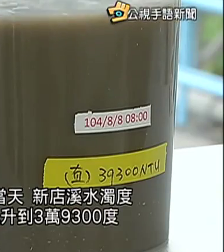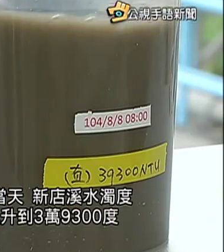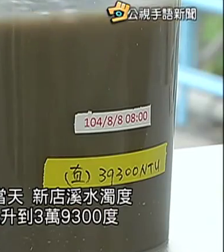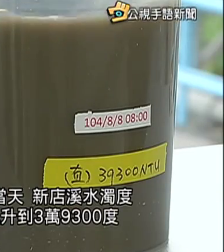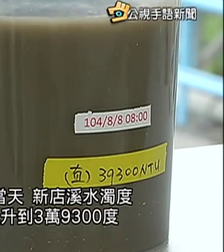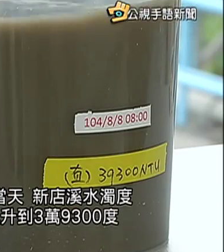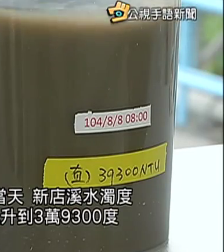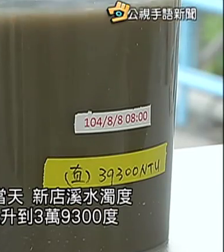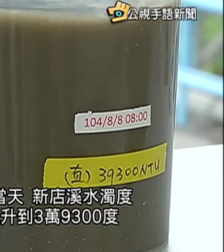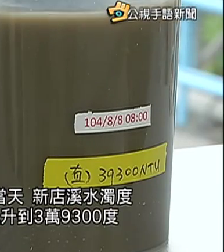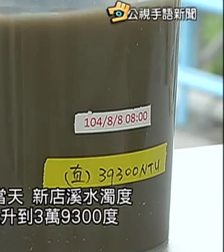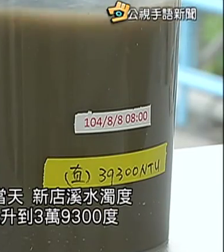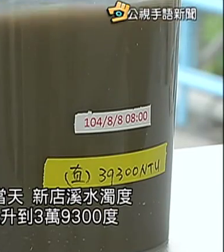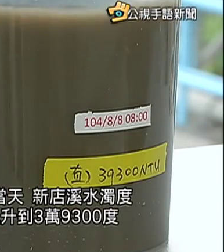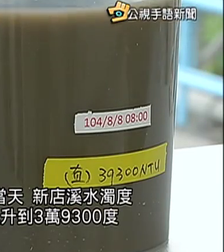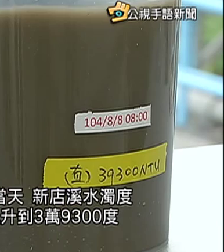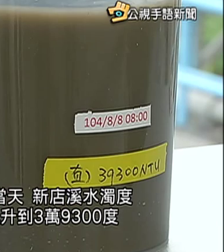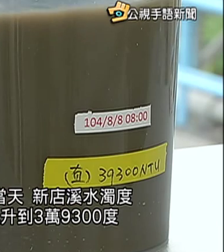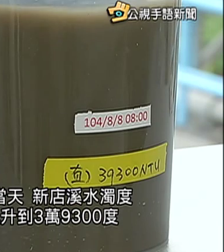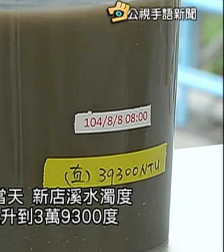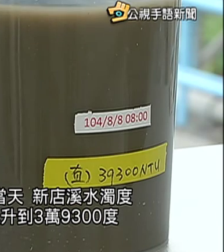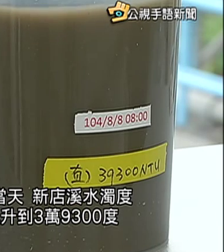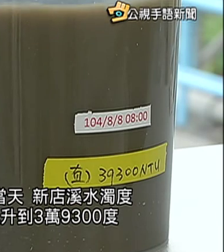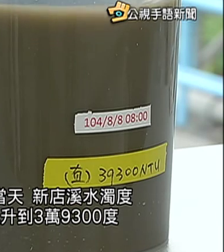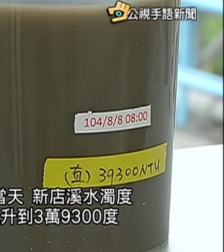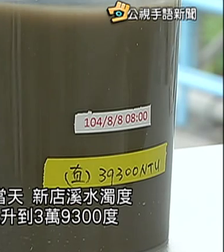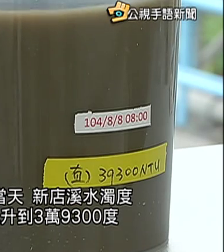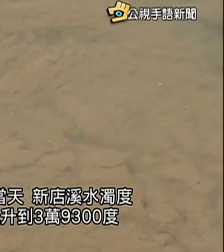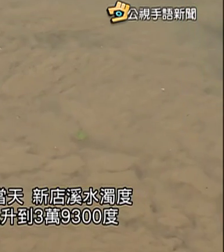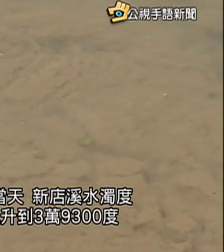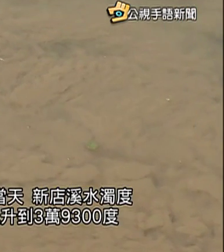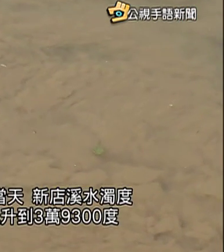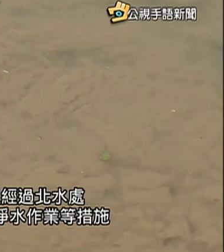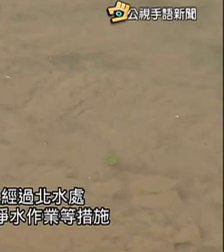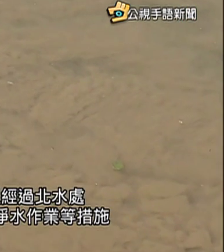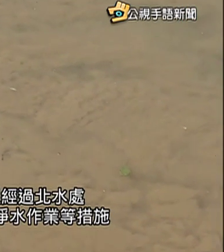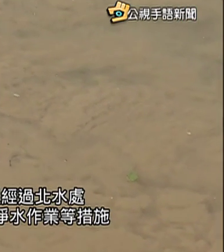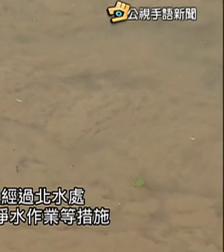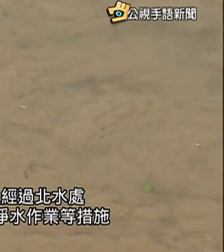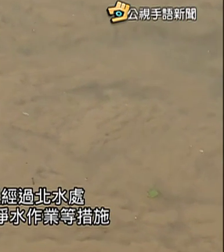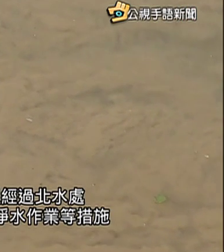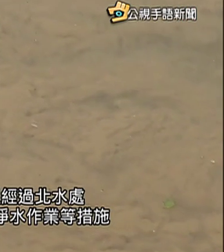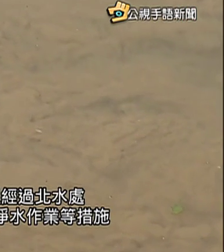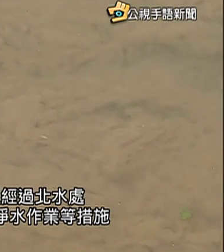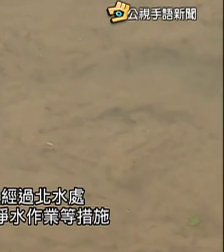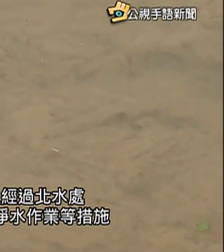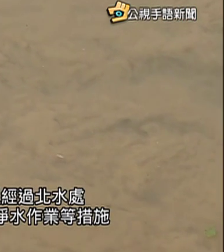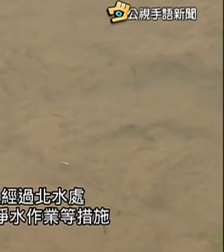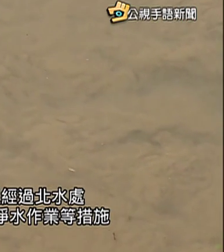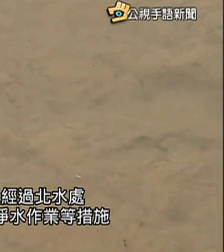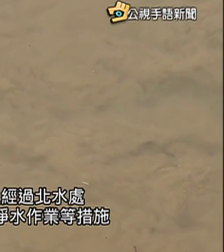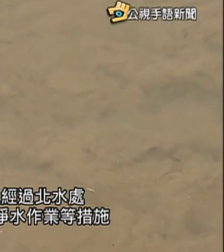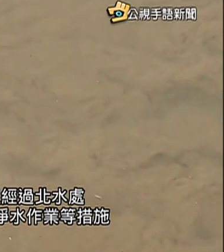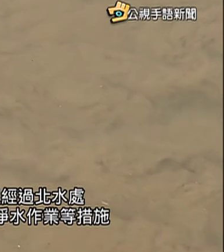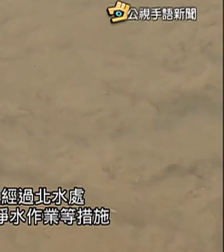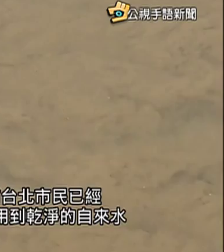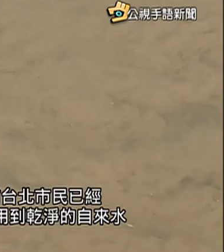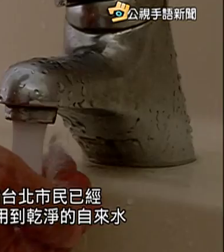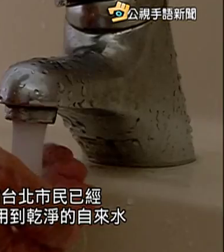新店溪水浊度一度飙升到39,300度，但经过北水处暂停净水作业等措施，目前台北市民已经